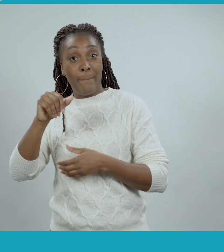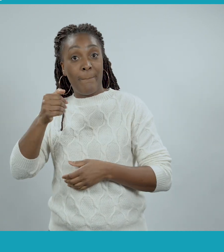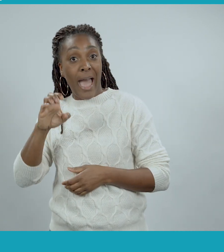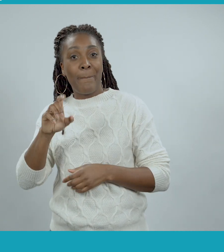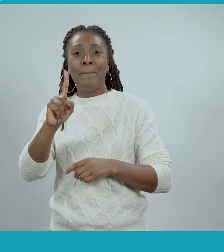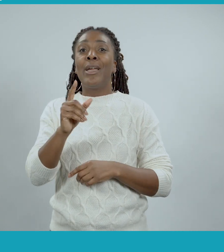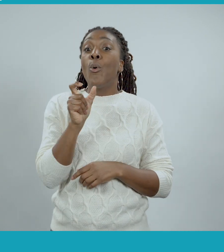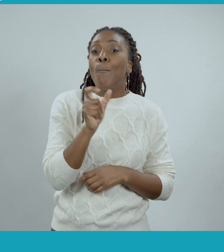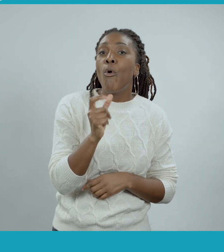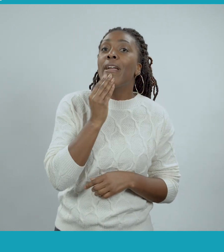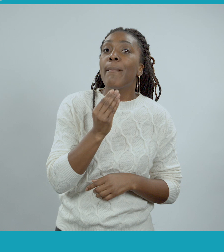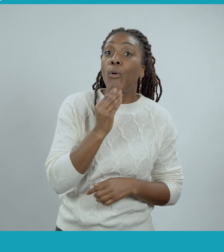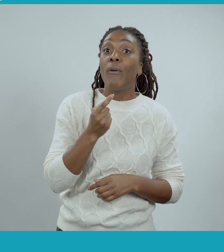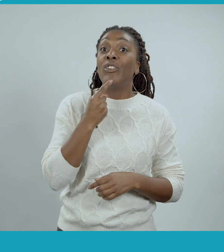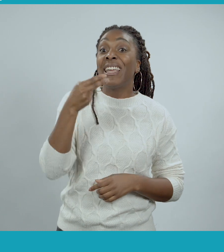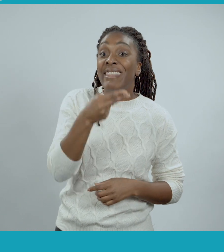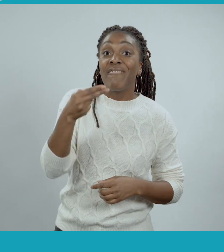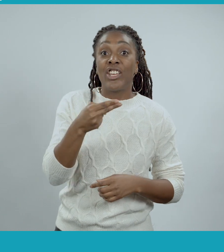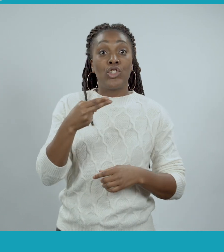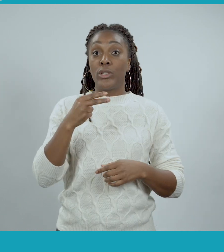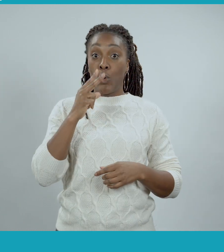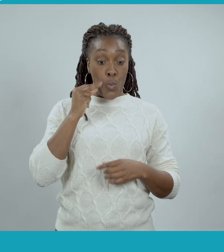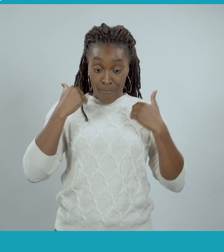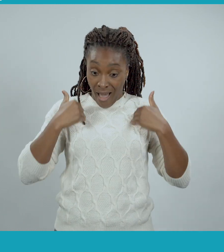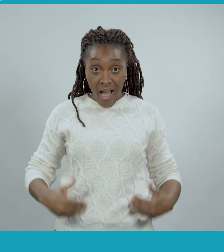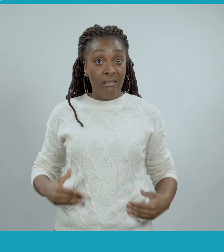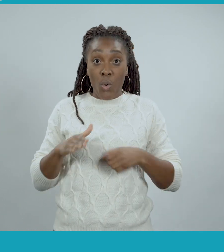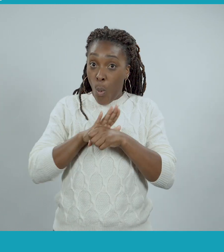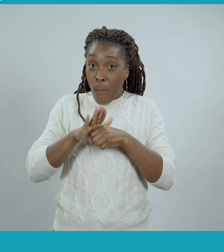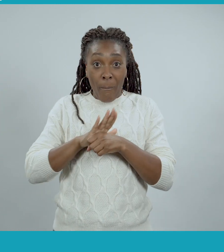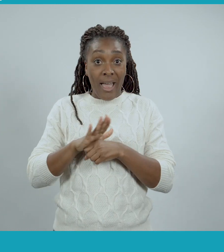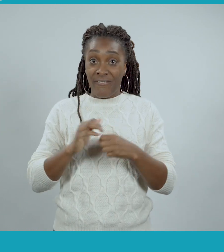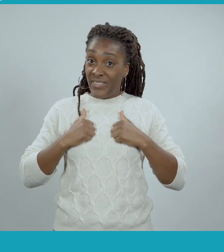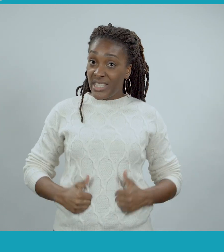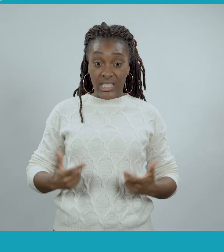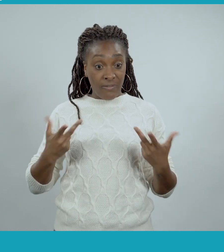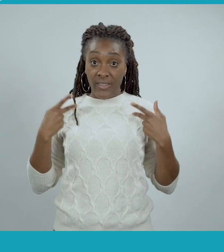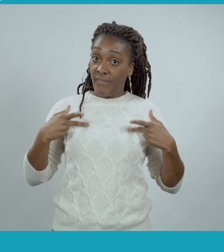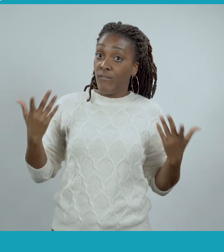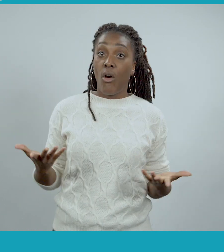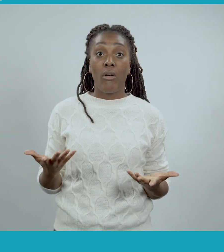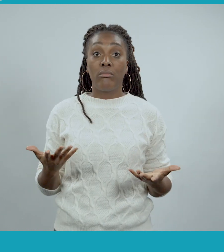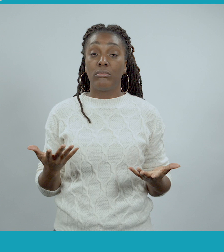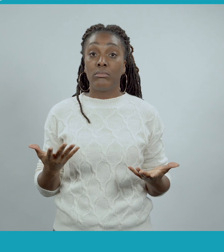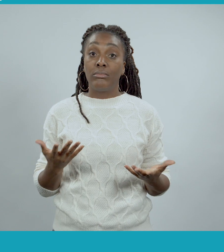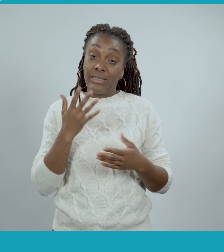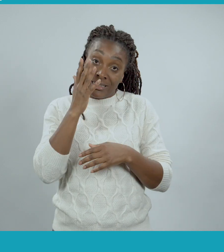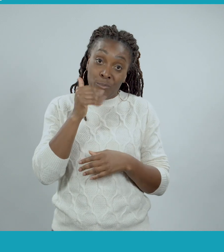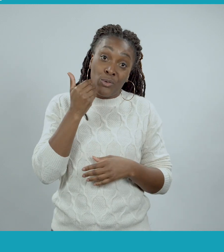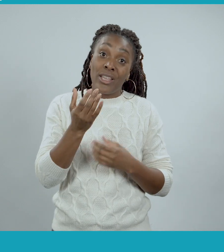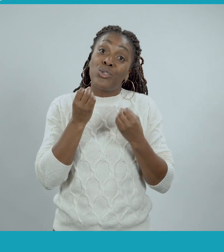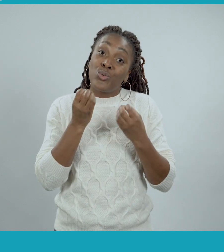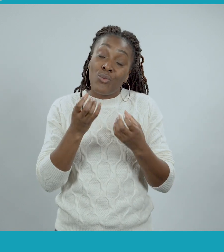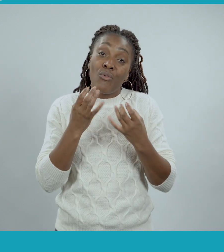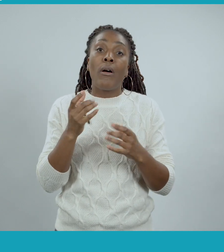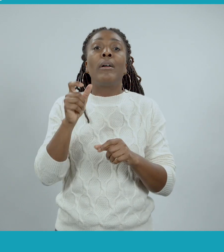par âme, le mot hébreu définit en fait l'être humain tout entier, en tant qu'organisme physique vivant.